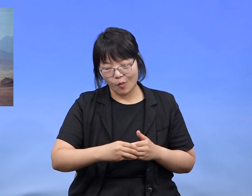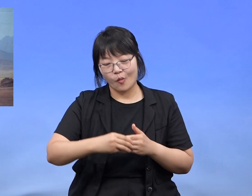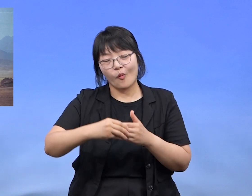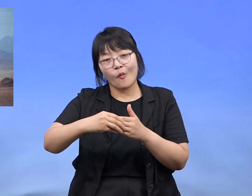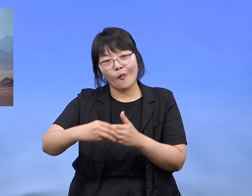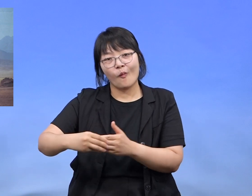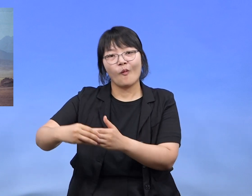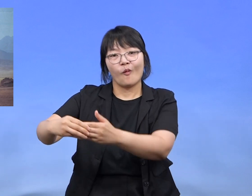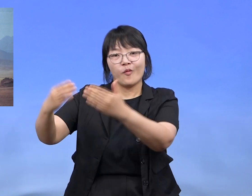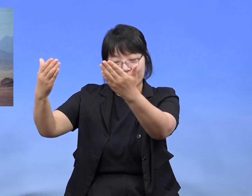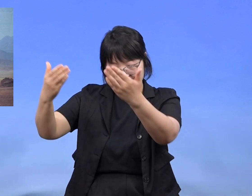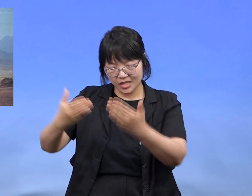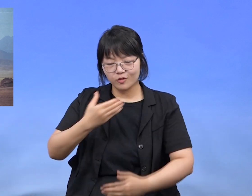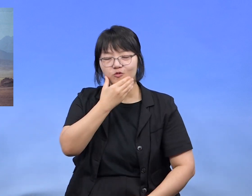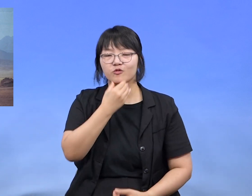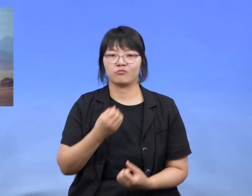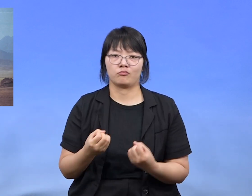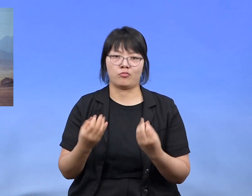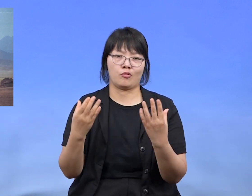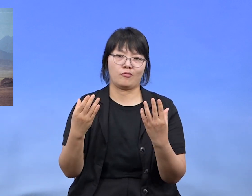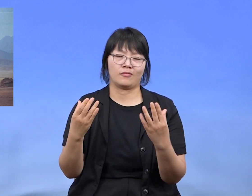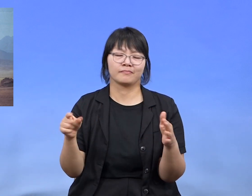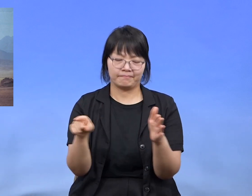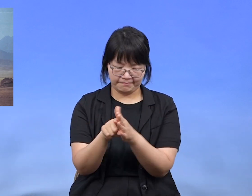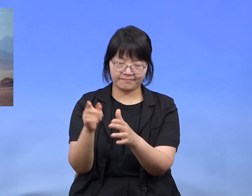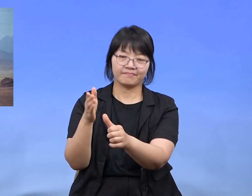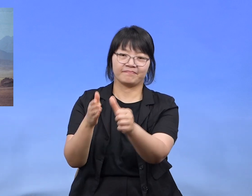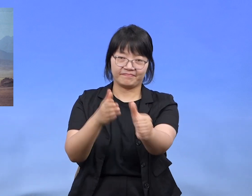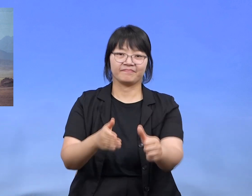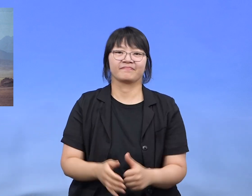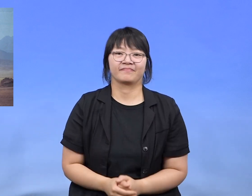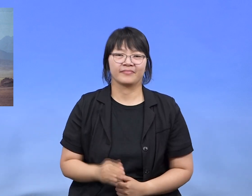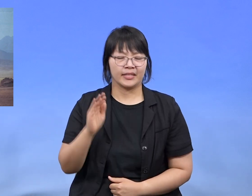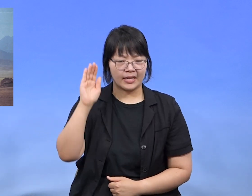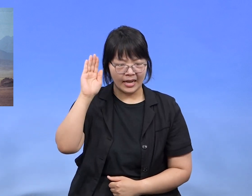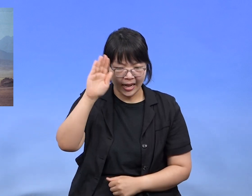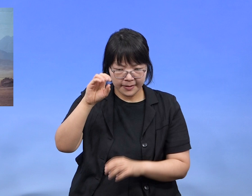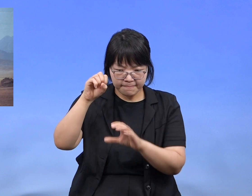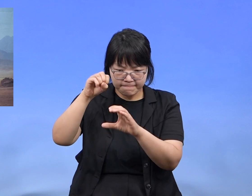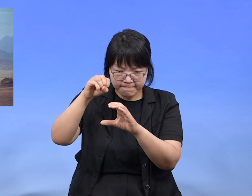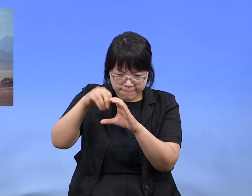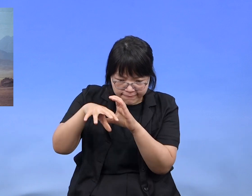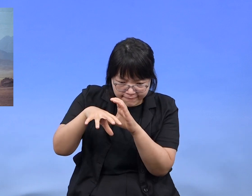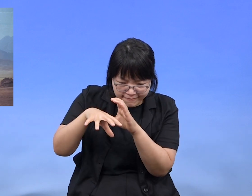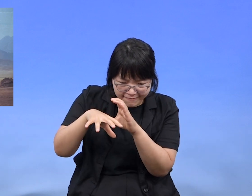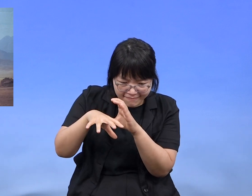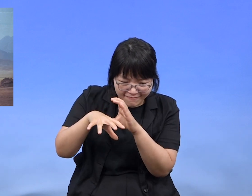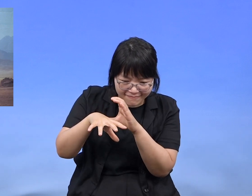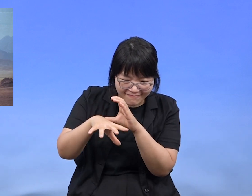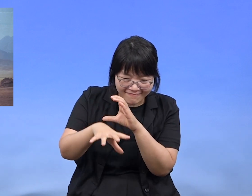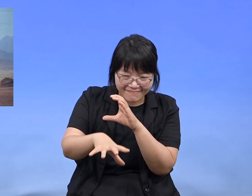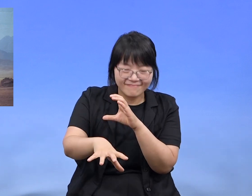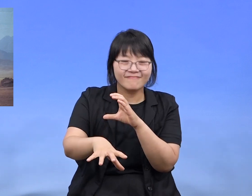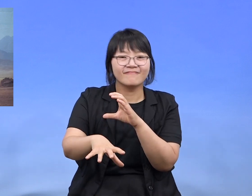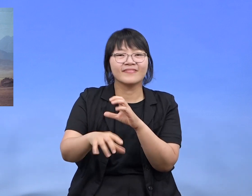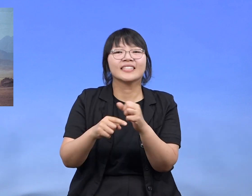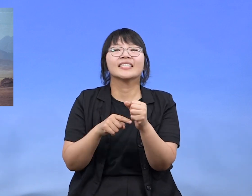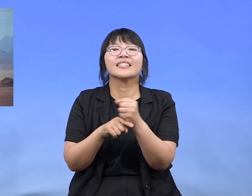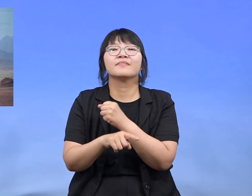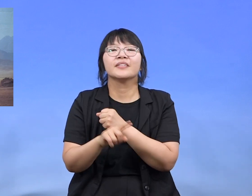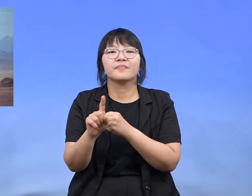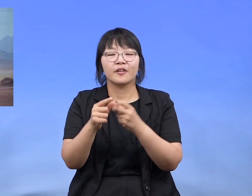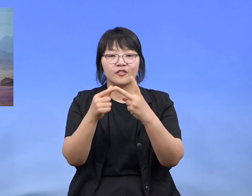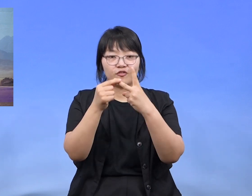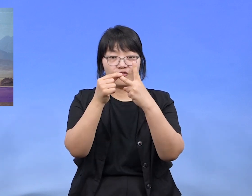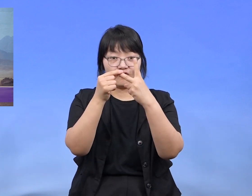놀라운 축복인 것을 믿으시기 바랍니다. 앞으로 비추게 하라. 이 말씀이 갖는 또 하나의 중요한 의미, 두